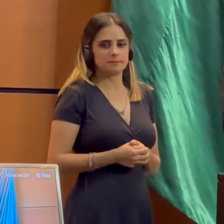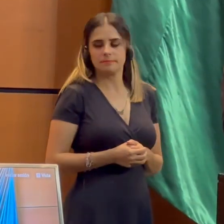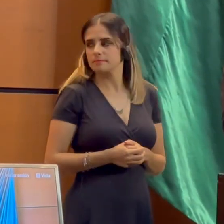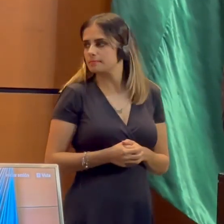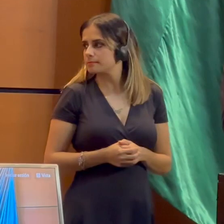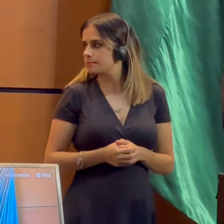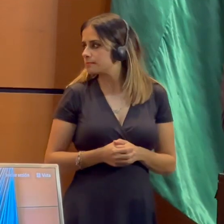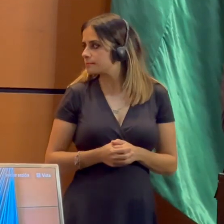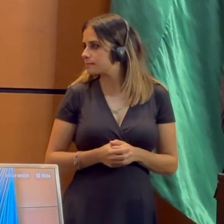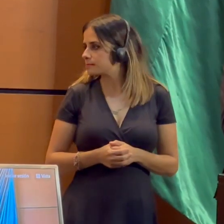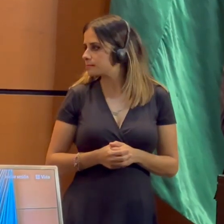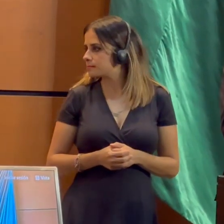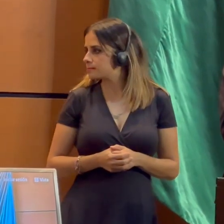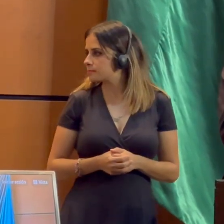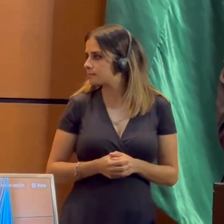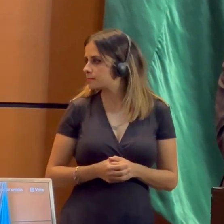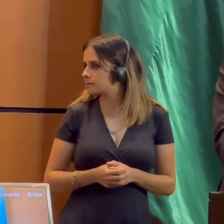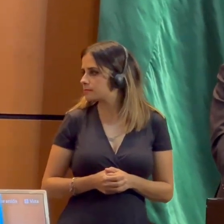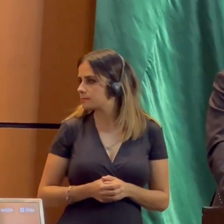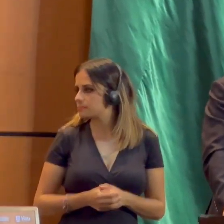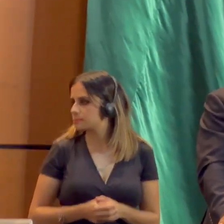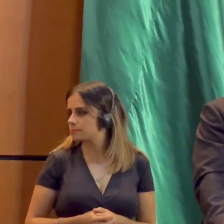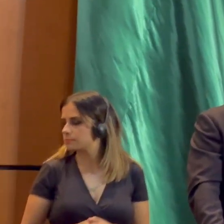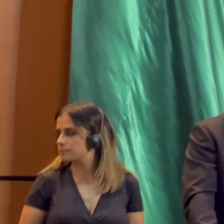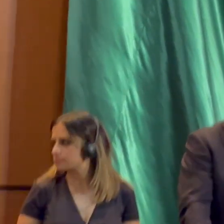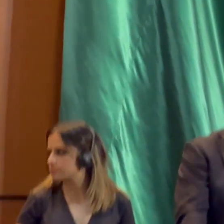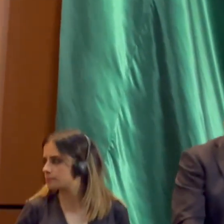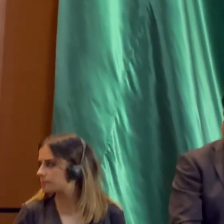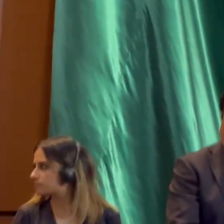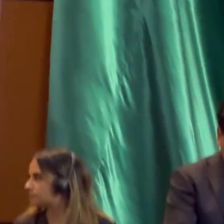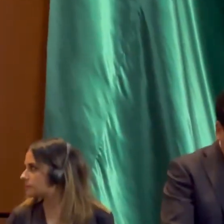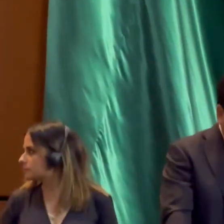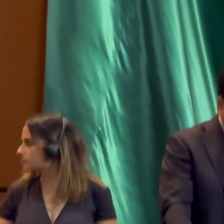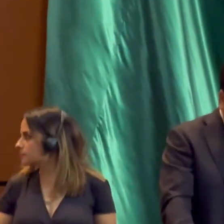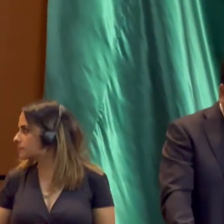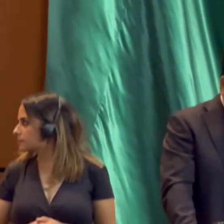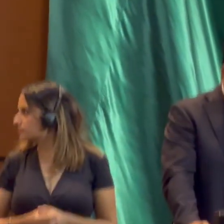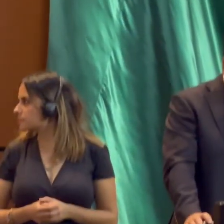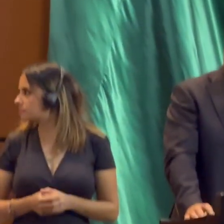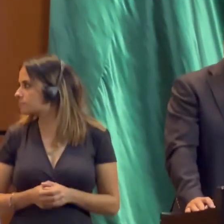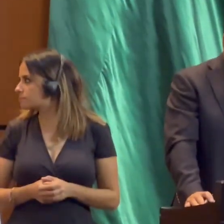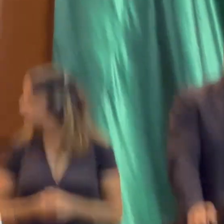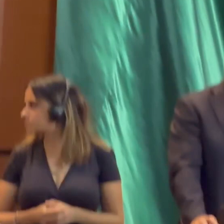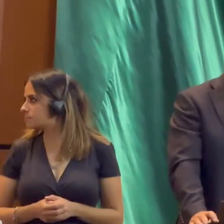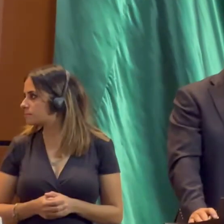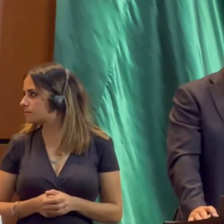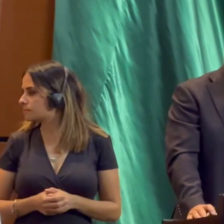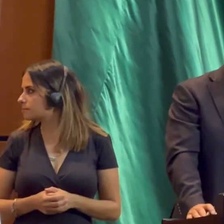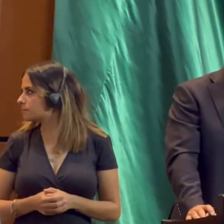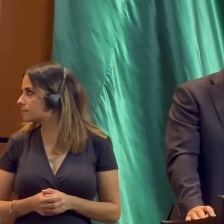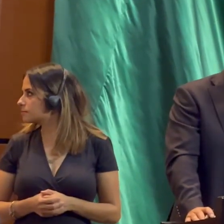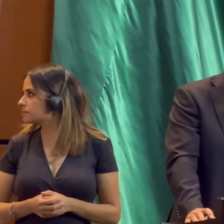てこれまでジャーナリストとして信念を貫かれてこられ